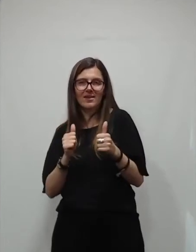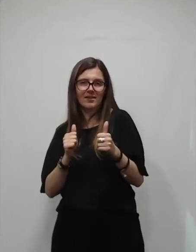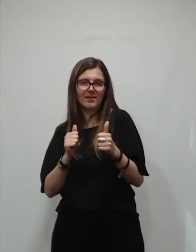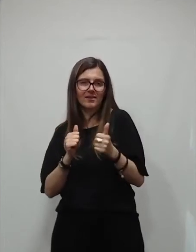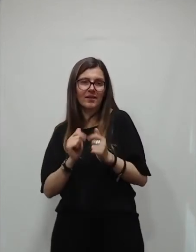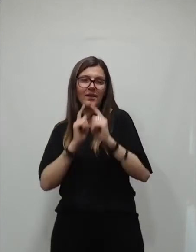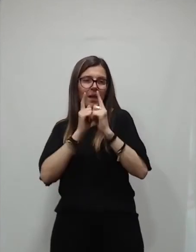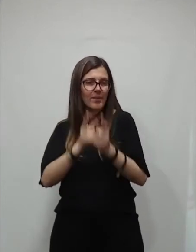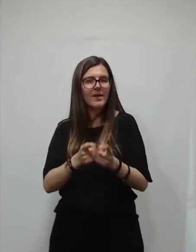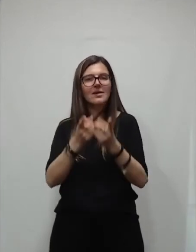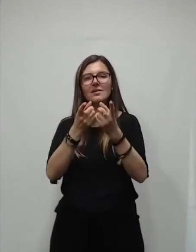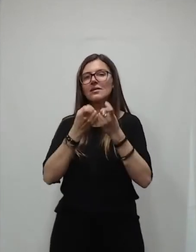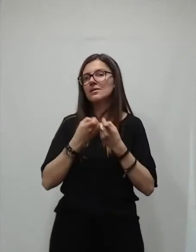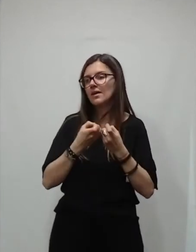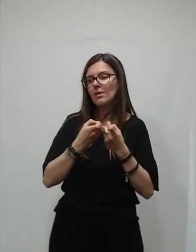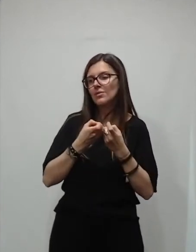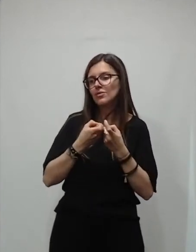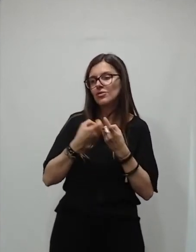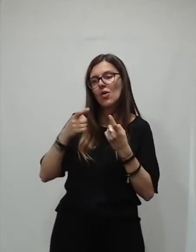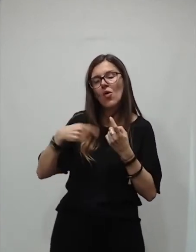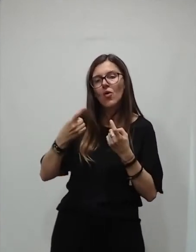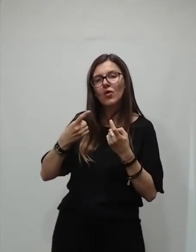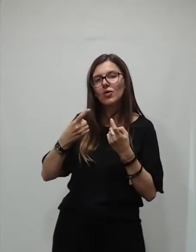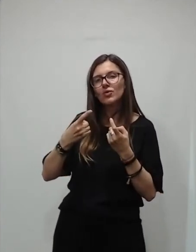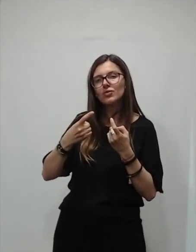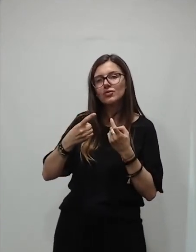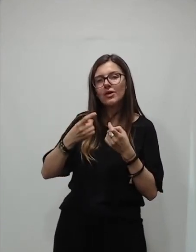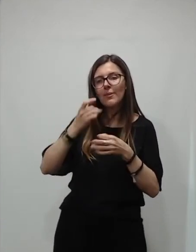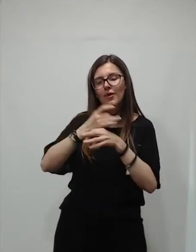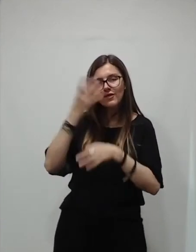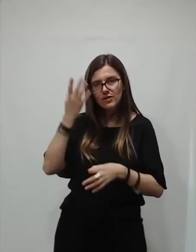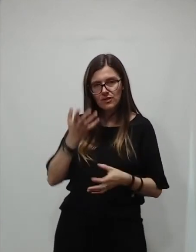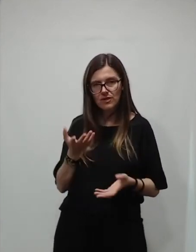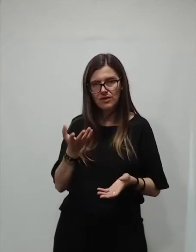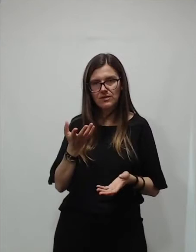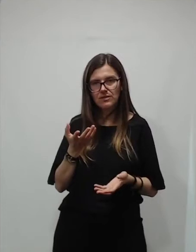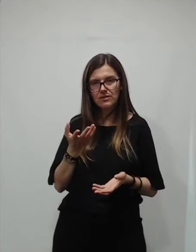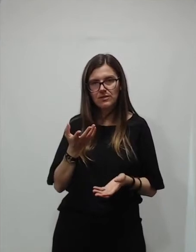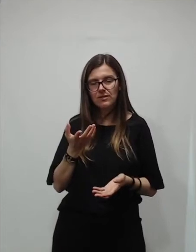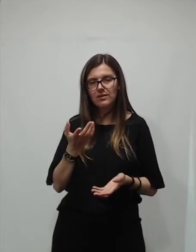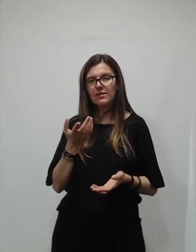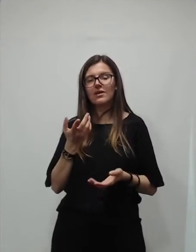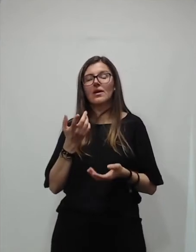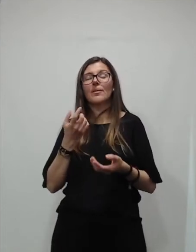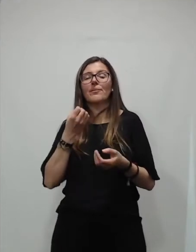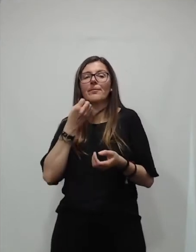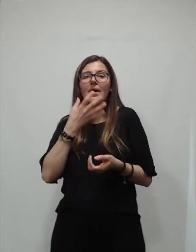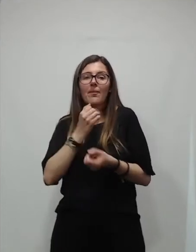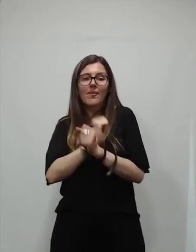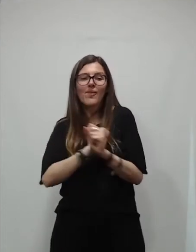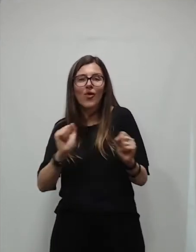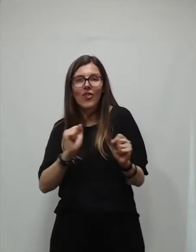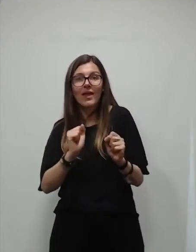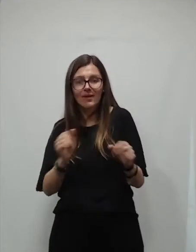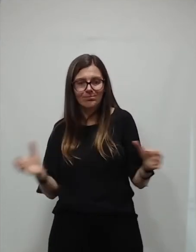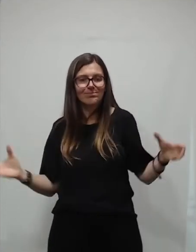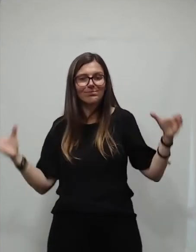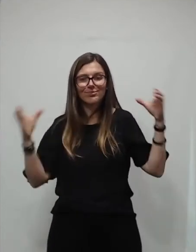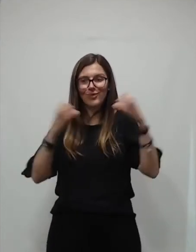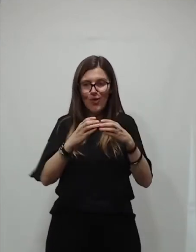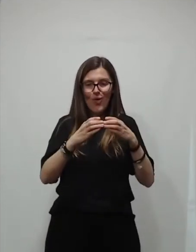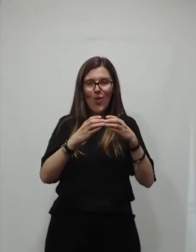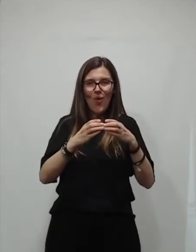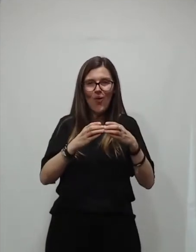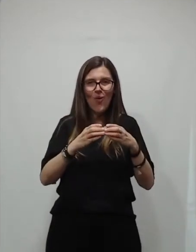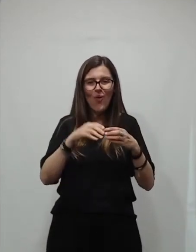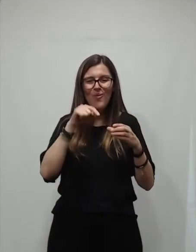que confluyen en estas cuestiones naturalmente, y que es muy importante que participen para dar convicción a los decisores,